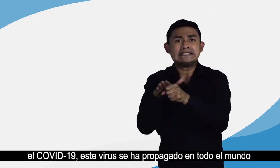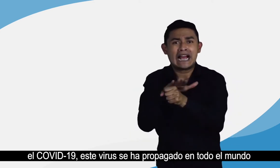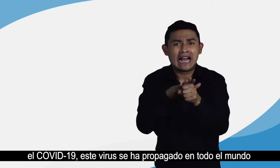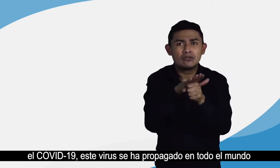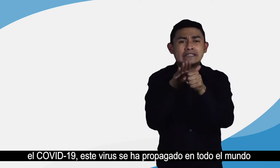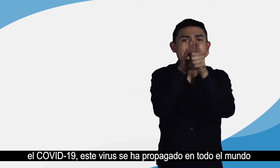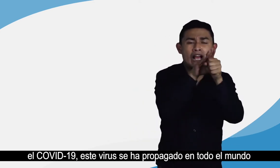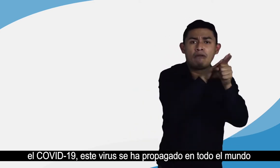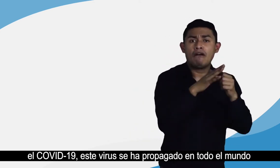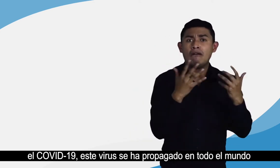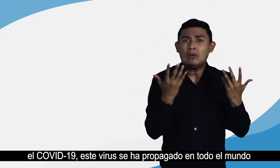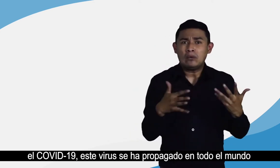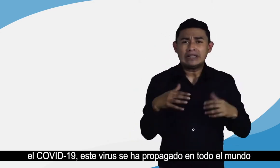propagado en todo el mundo,